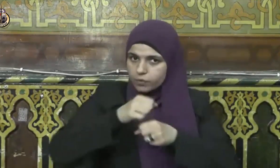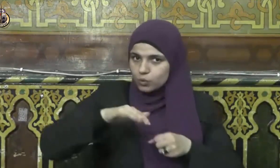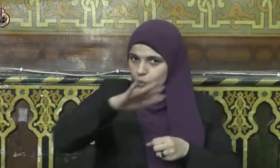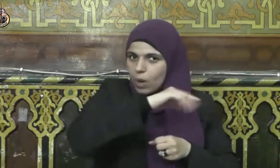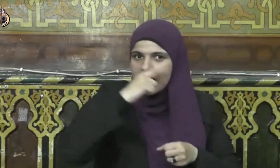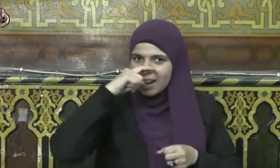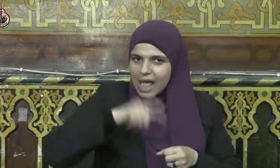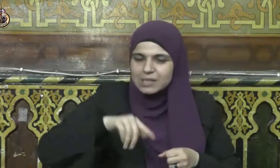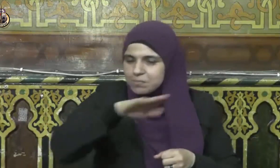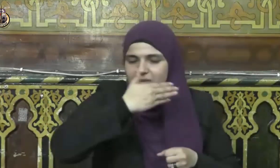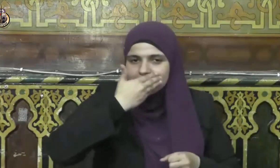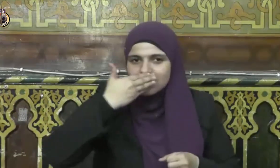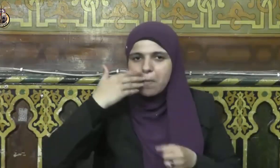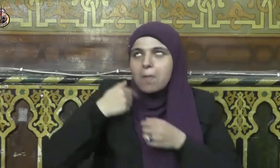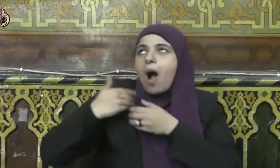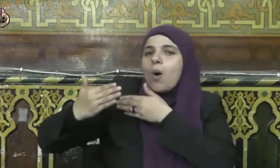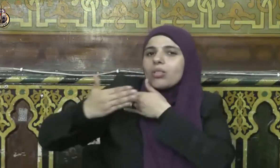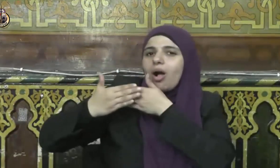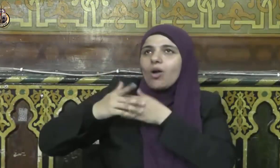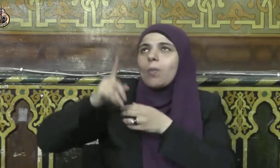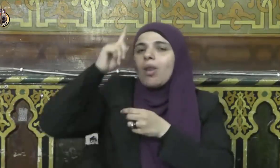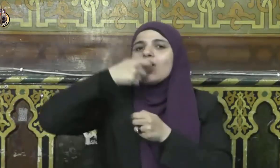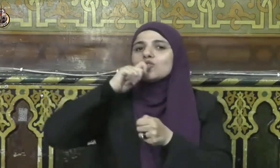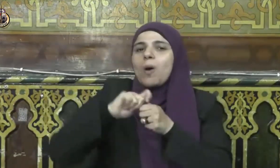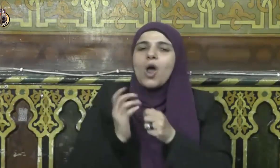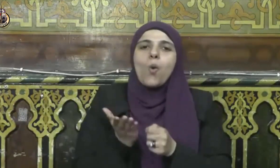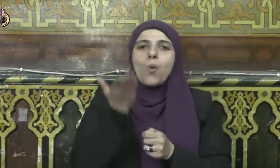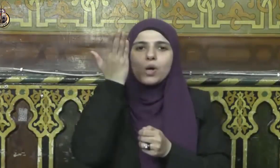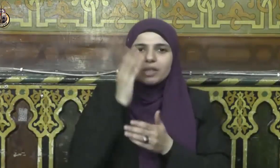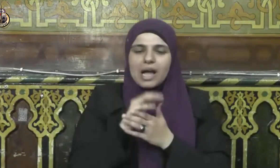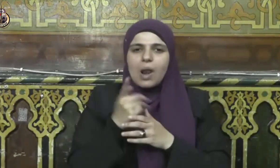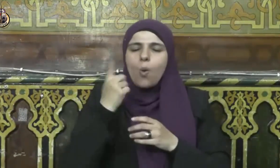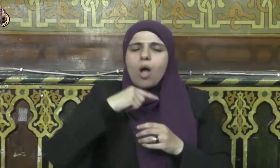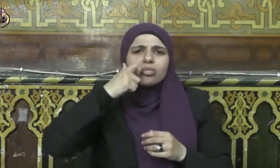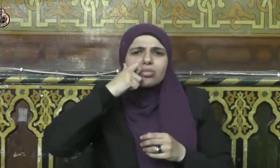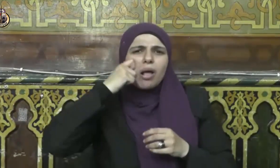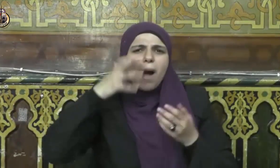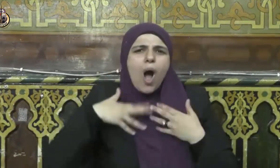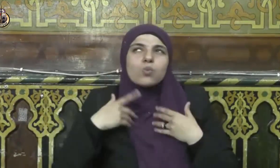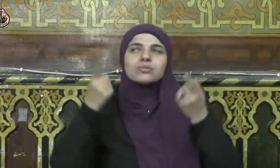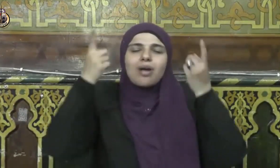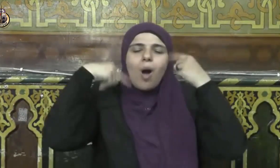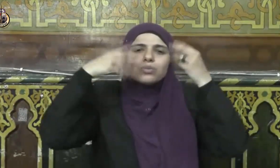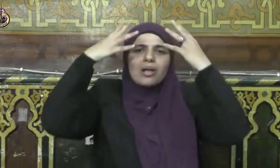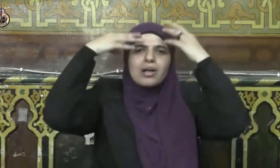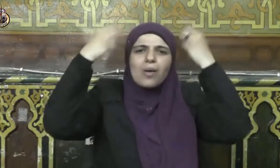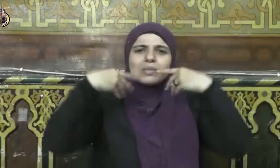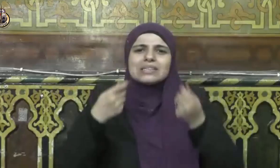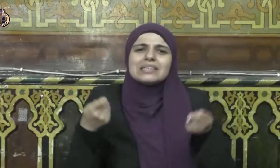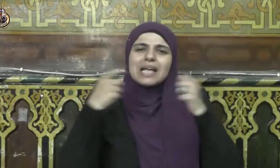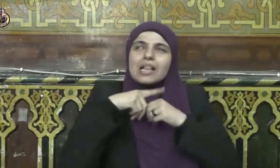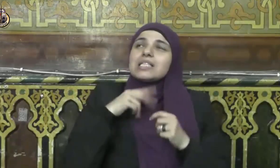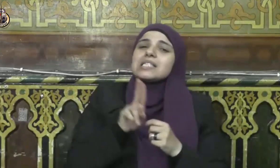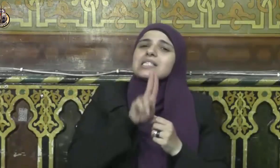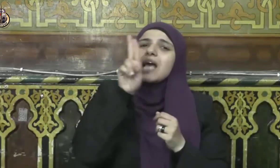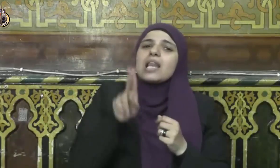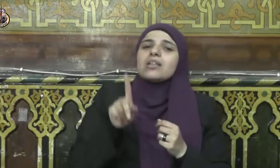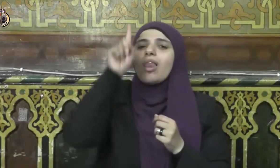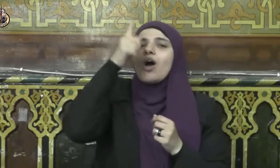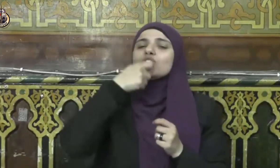فلنحرص على صيامها تقربا إلى الله عز وجل وطمعا في رضاه، سائلين الله